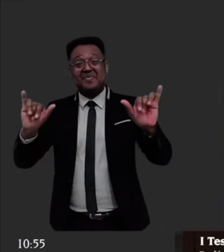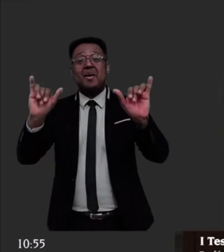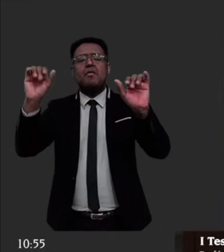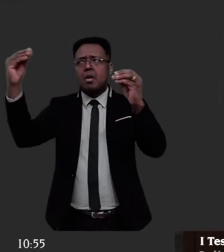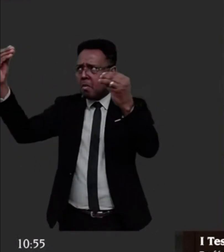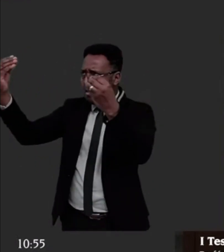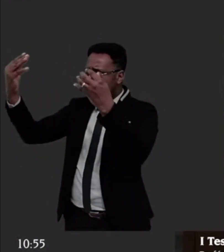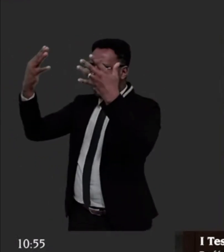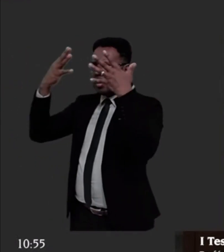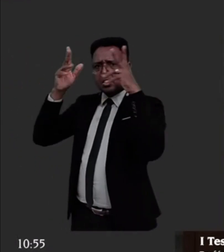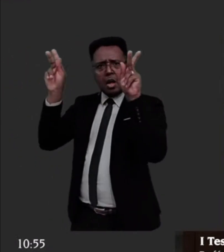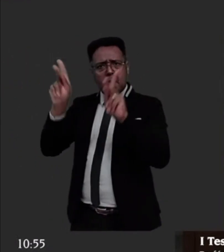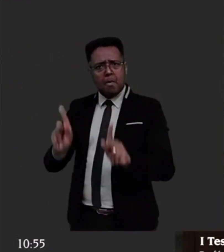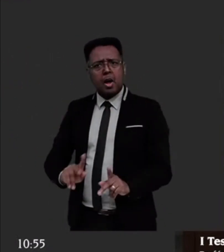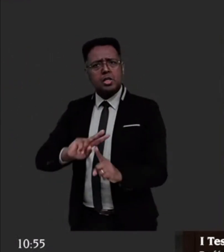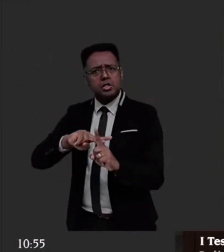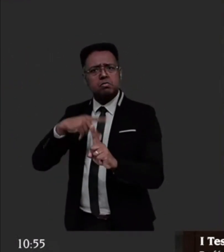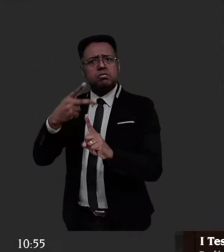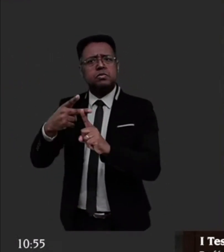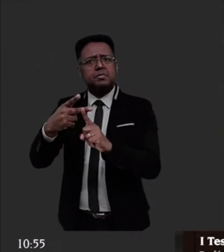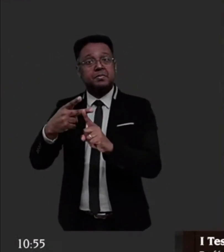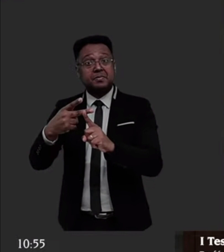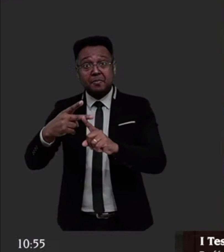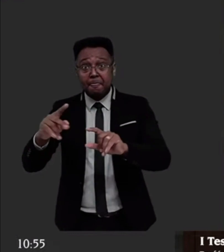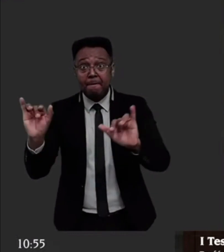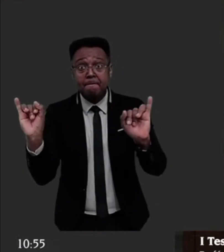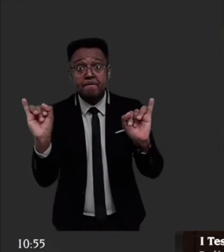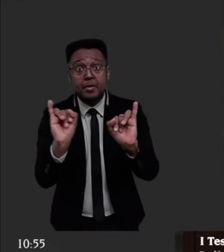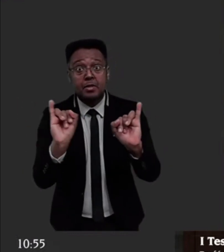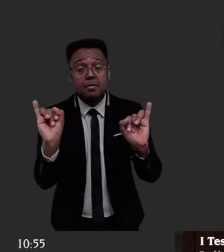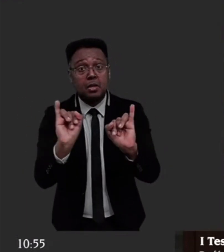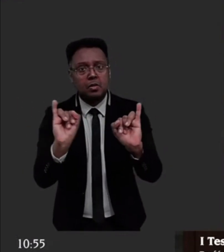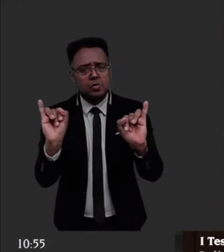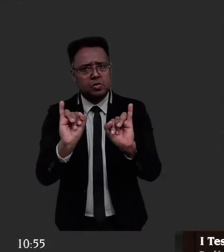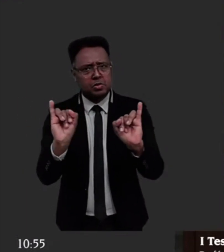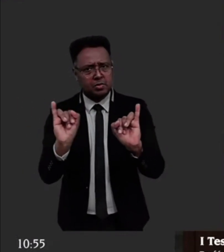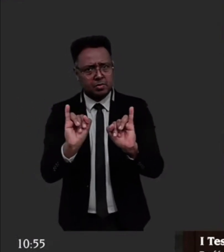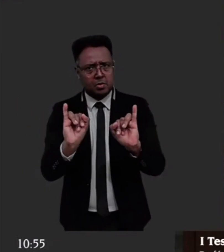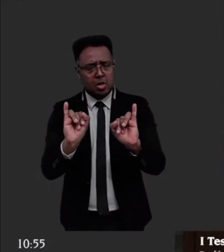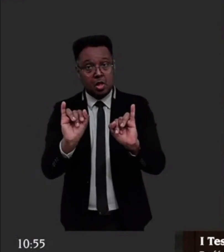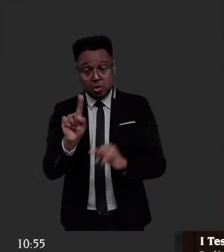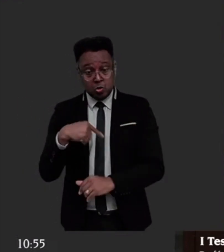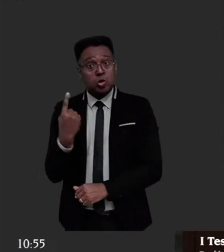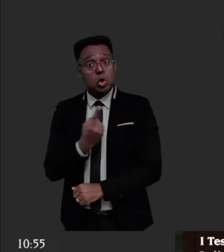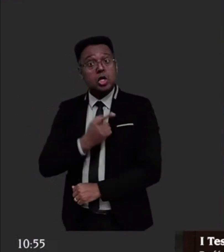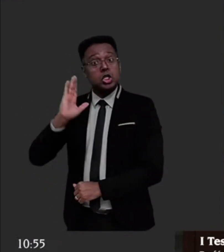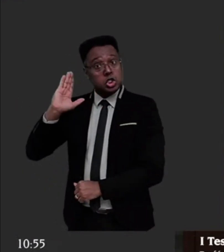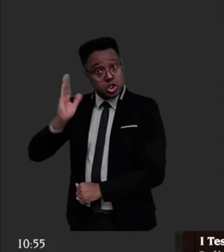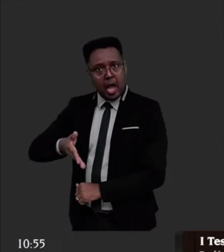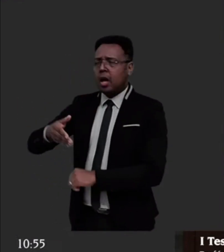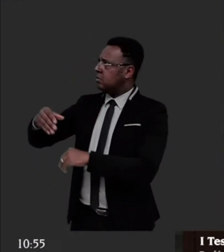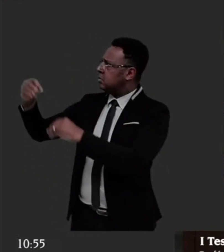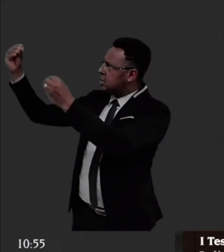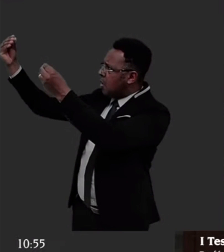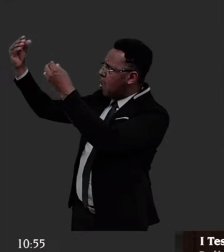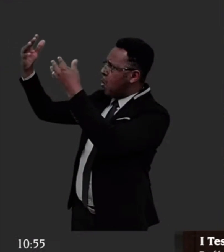multiplicada. Olha, irmãos, se Deus multiplicar, porque todos nós já fomos agraciados. A